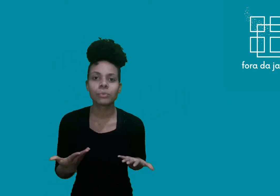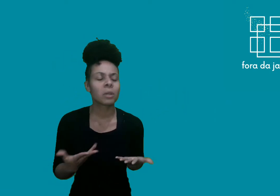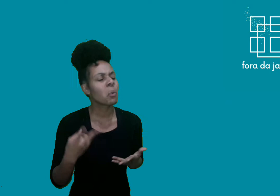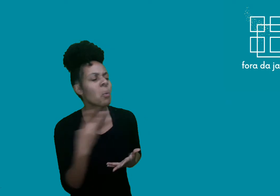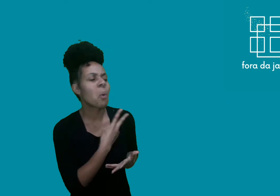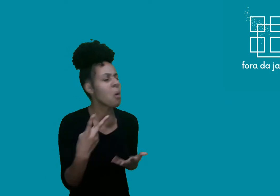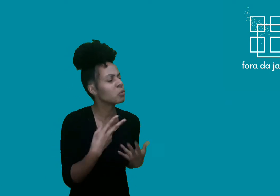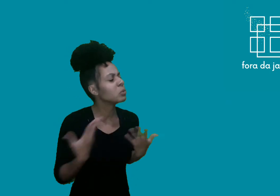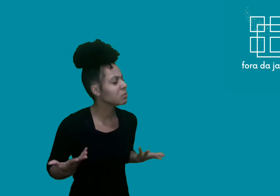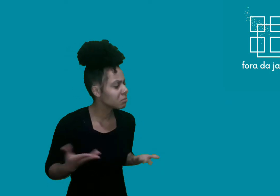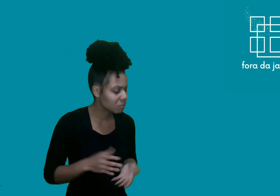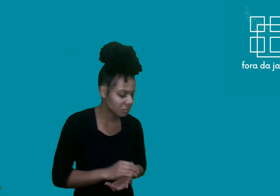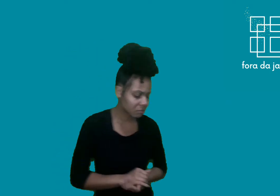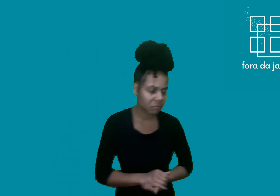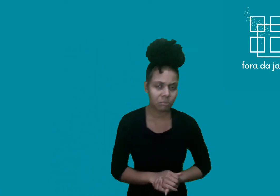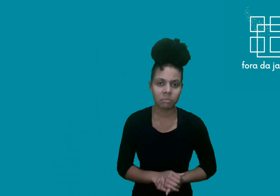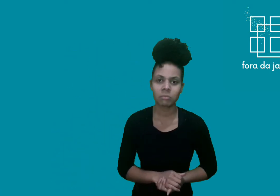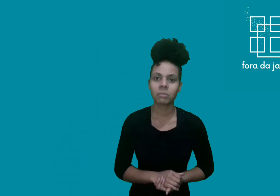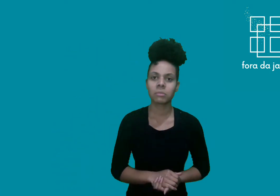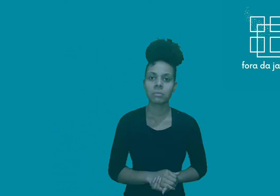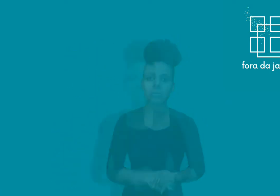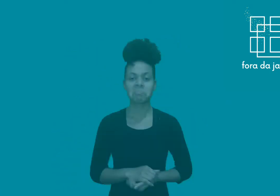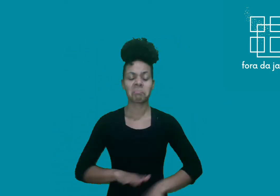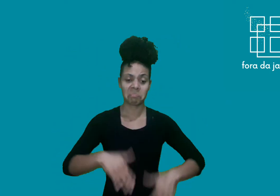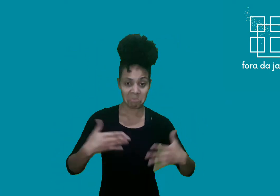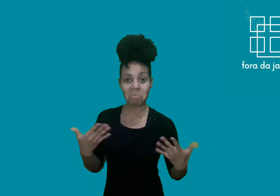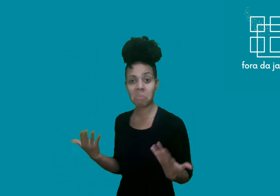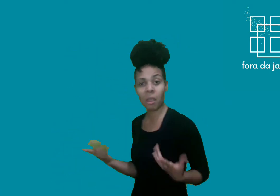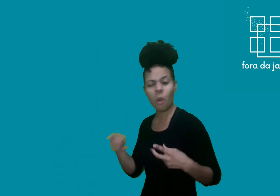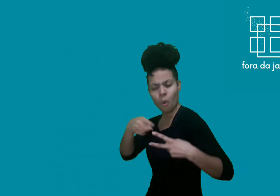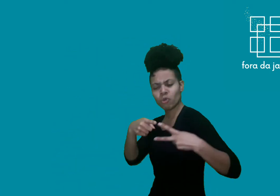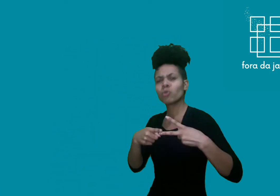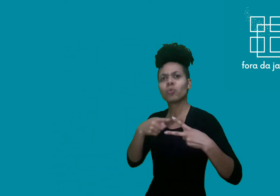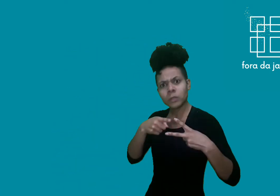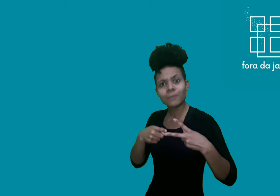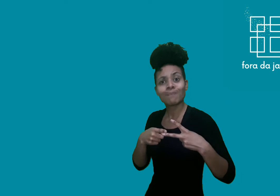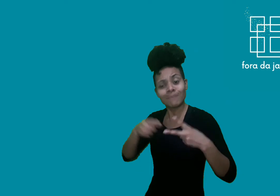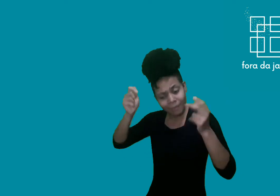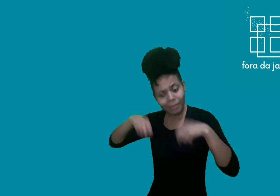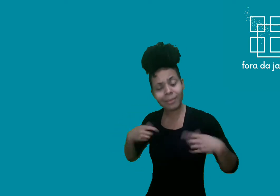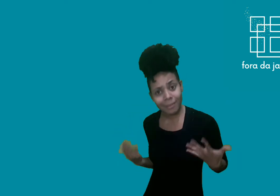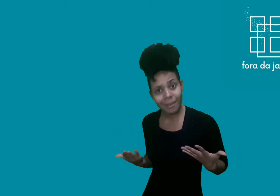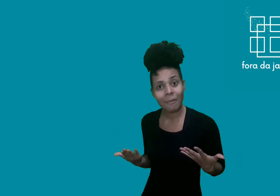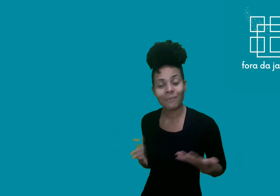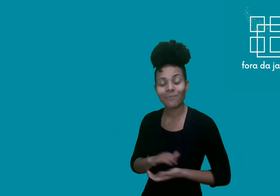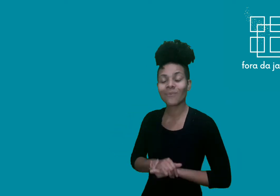e acreditar que a felicidade dela, o caminho que ela seguiu para a felicidade dela seria o mesmo que eu deveria trilhar? É